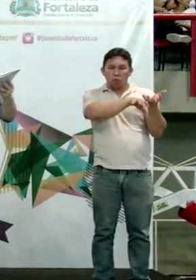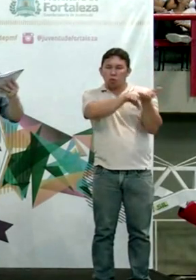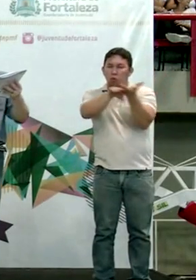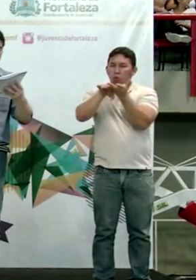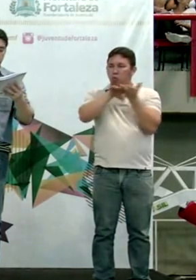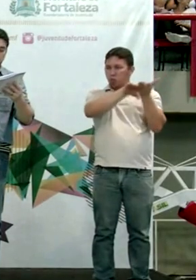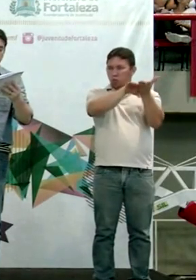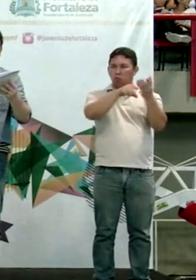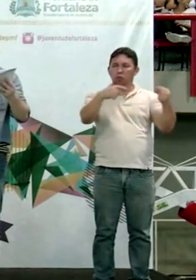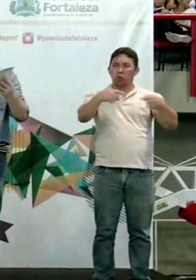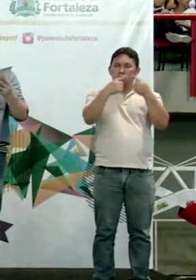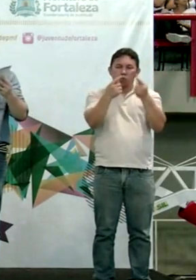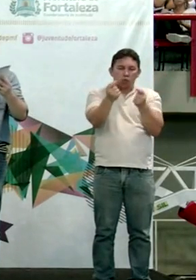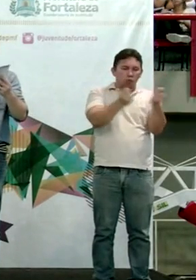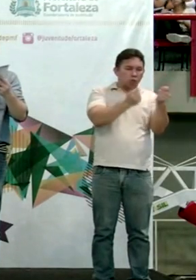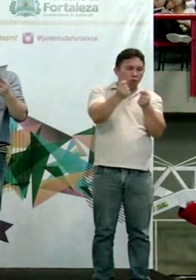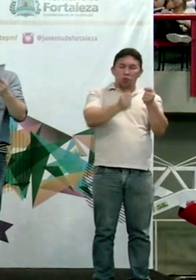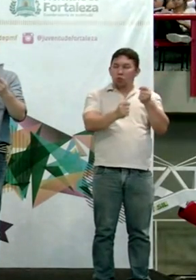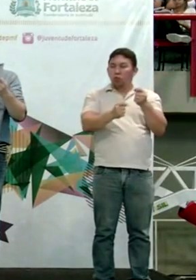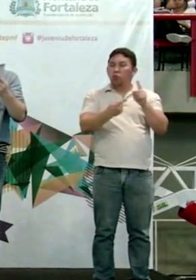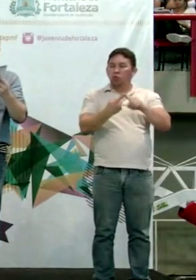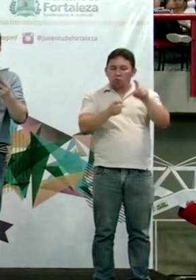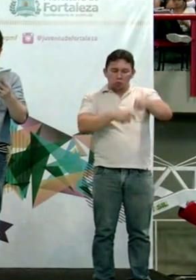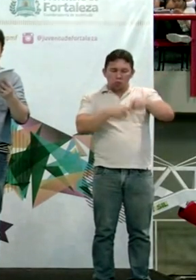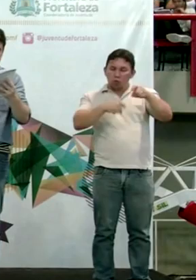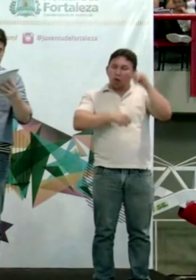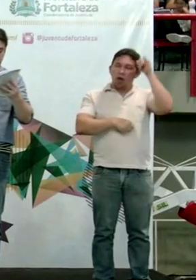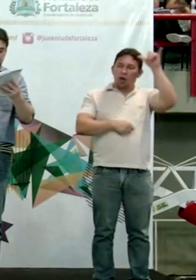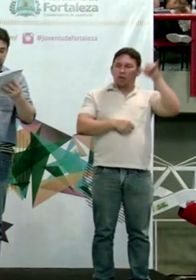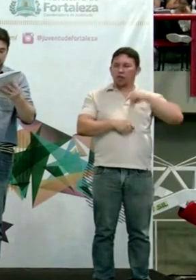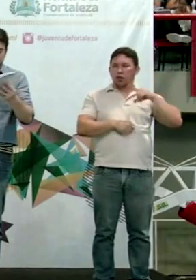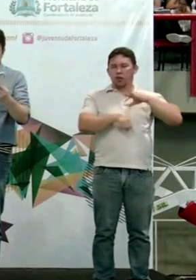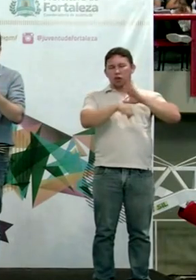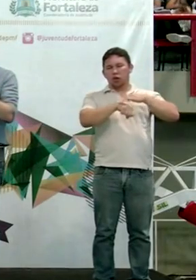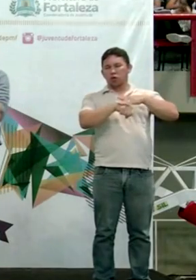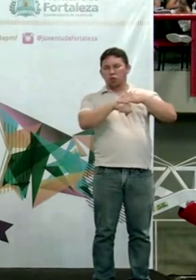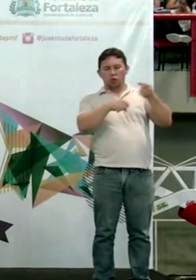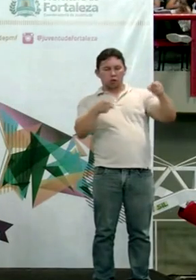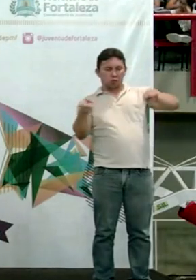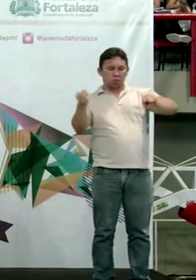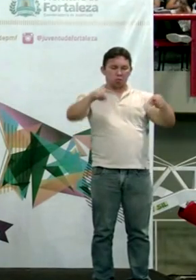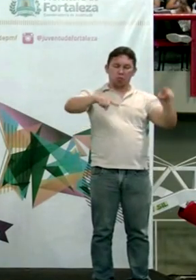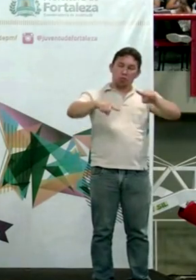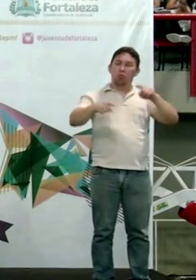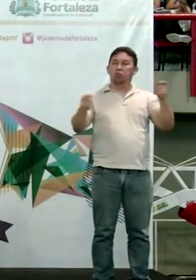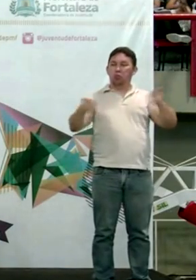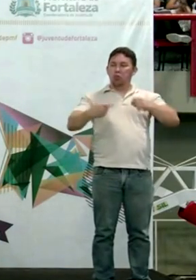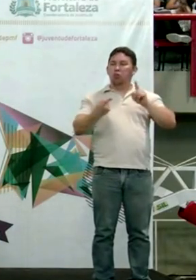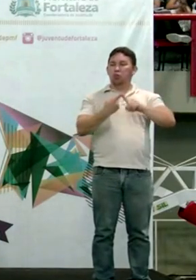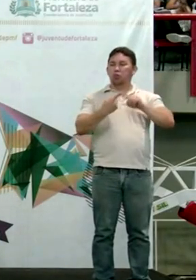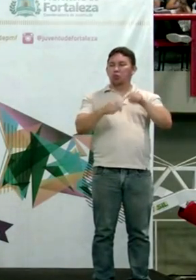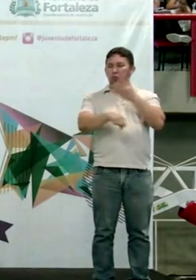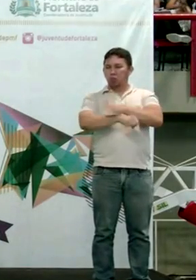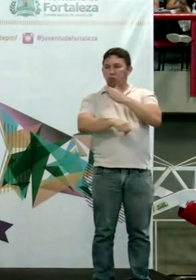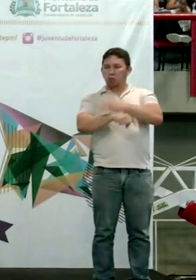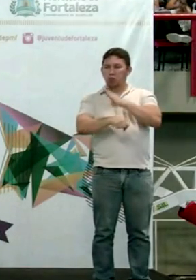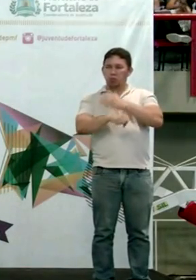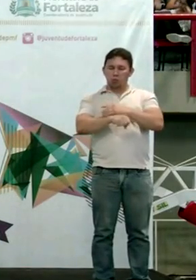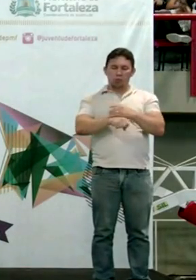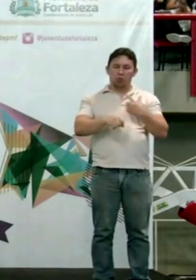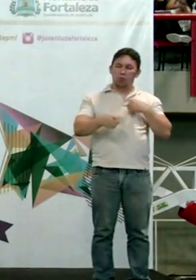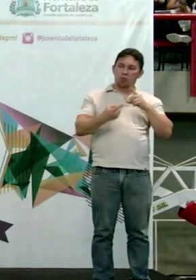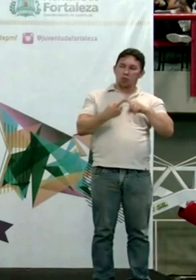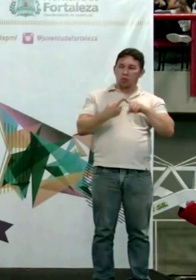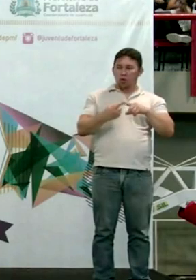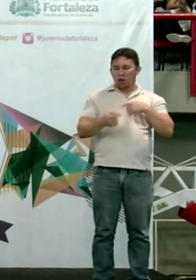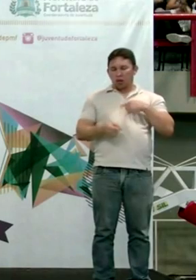floração, promove a economia da mão de obra no controle de pragas. Na prática, consiste na adição de pedras